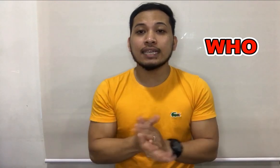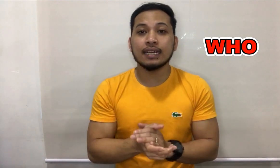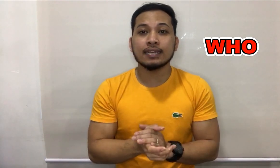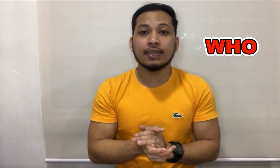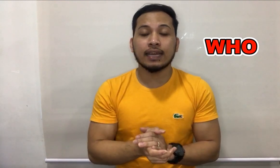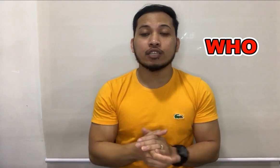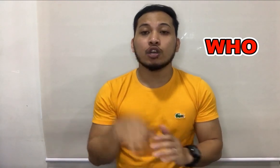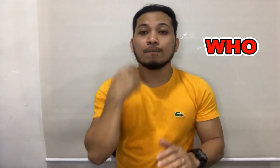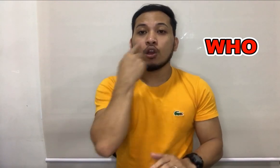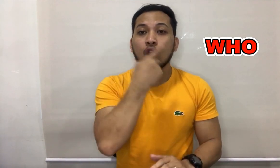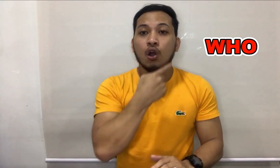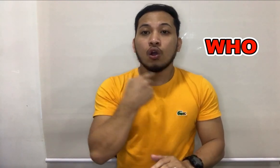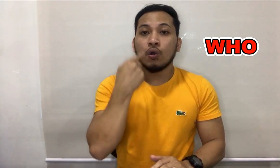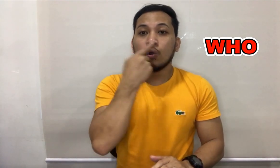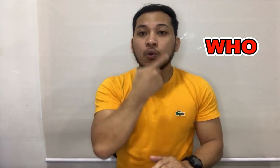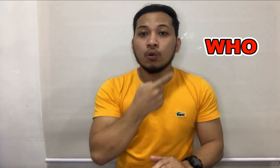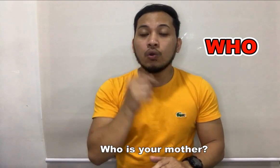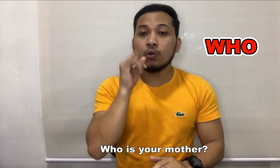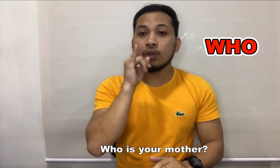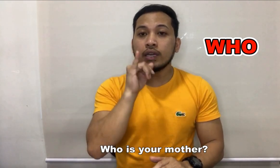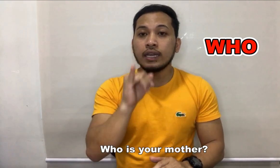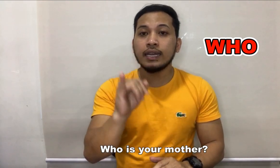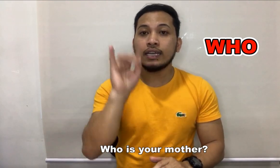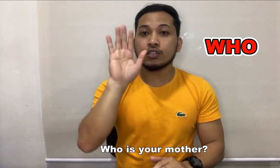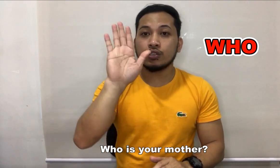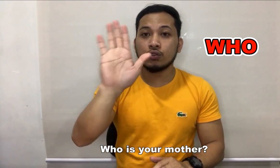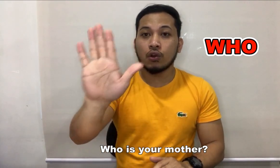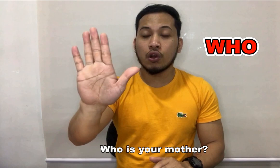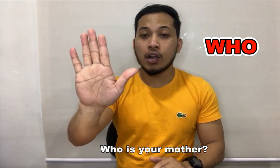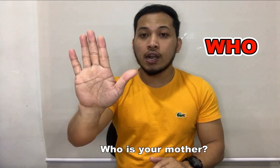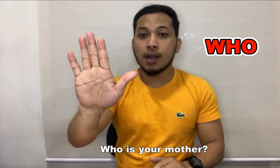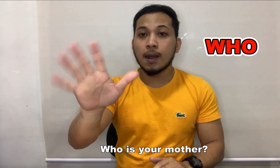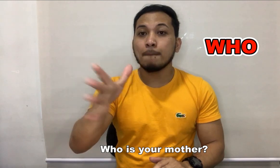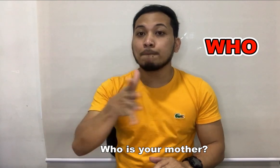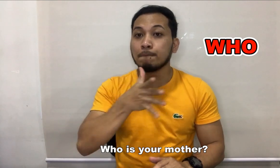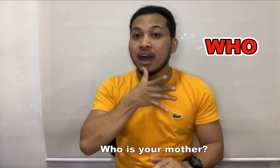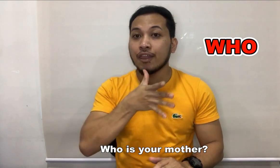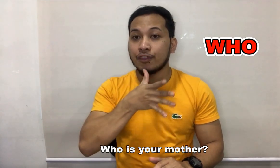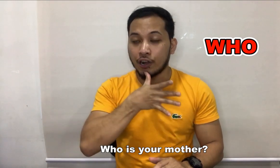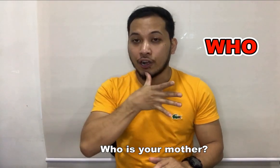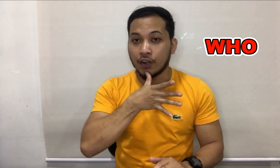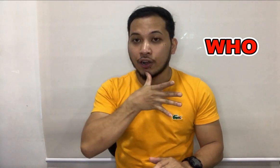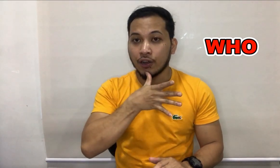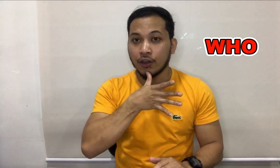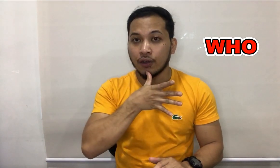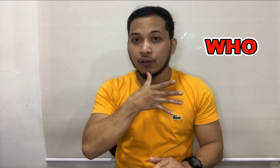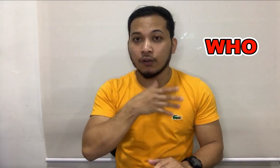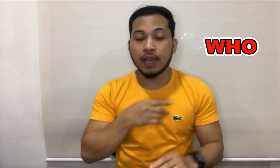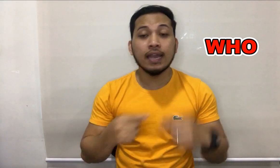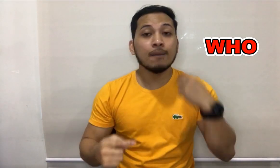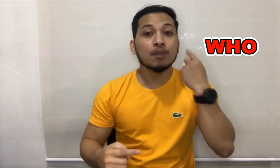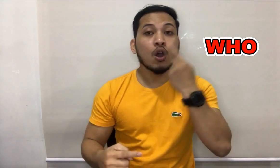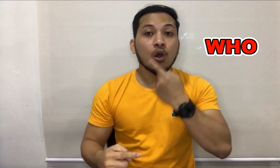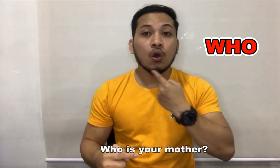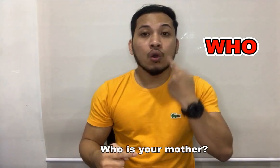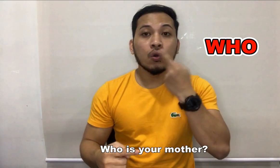siya sa isang sentence. Who is your mother? Okay?